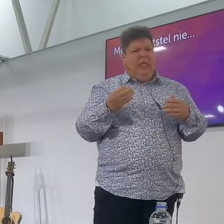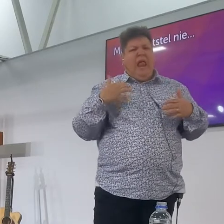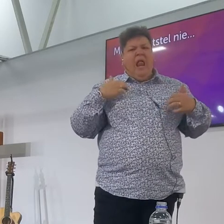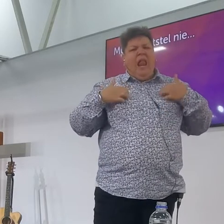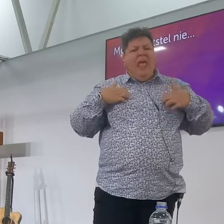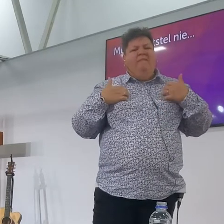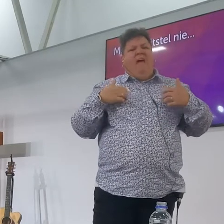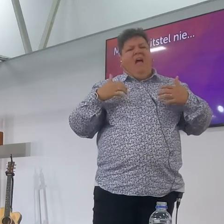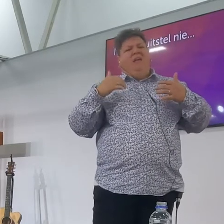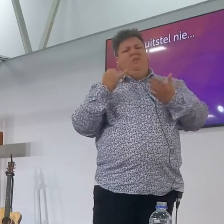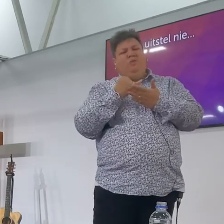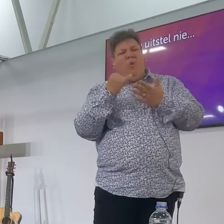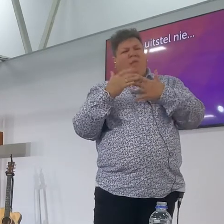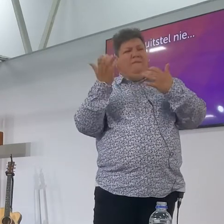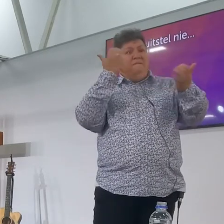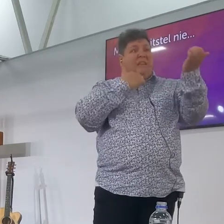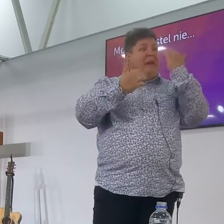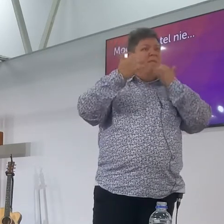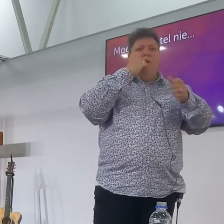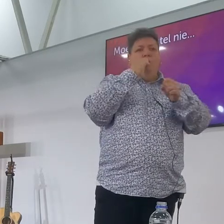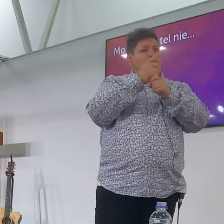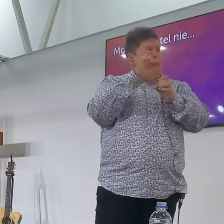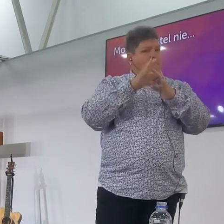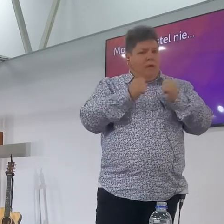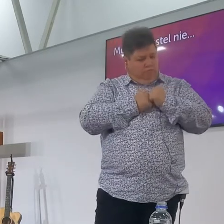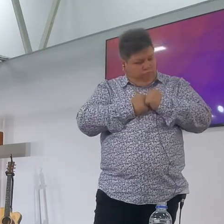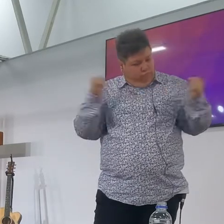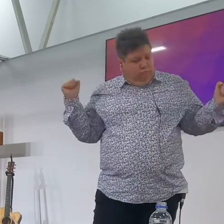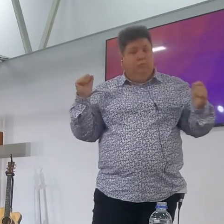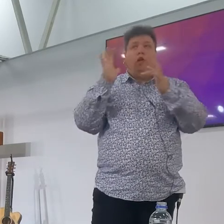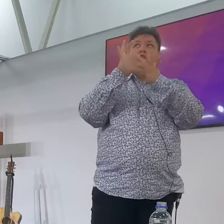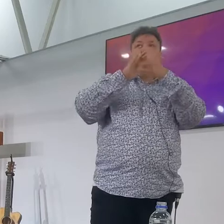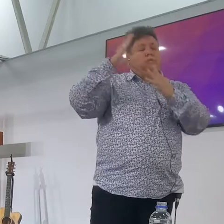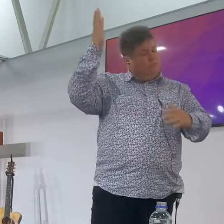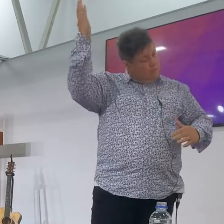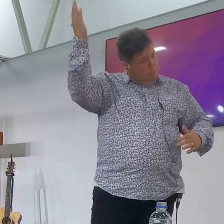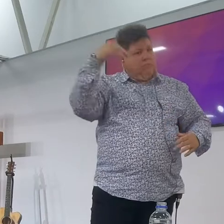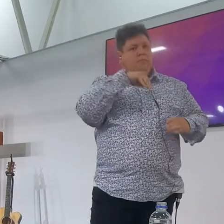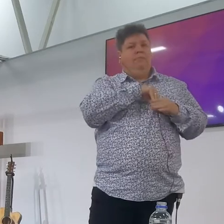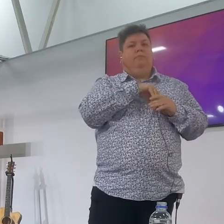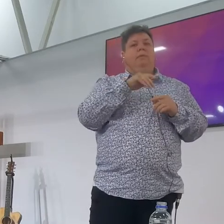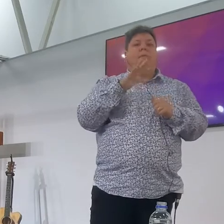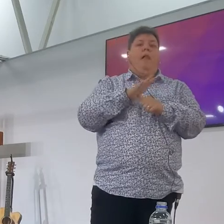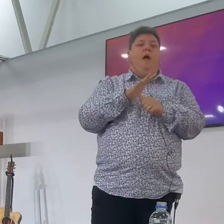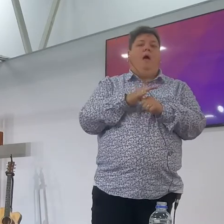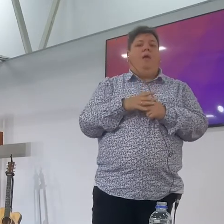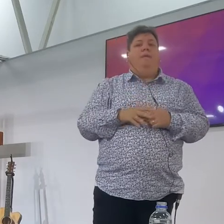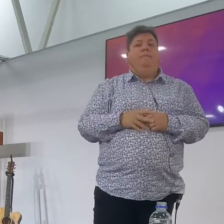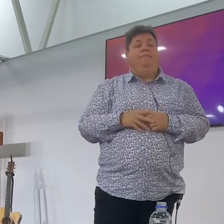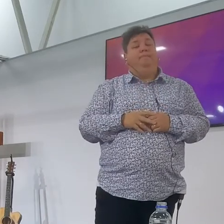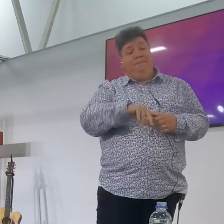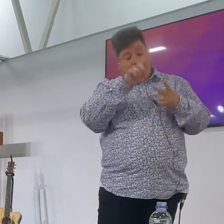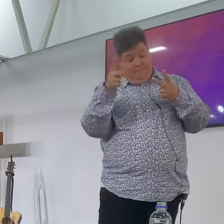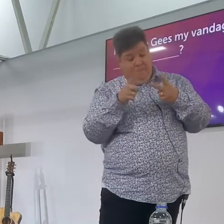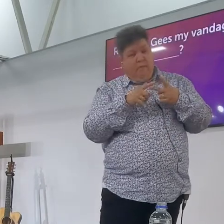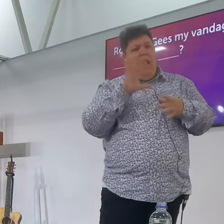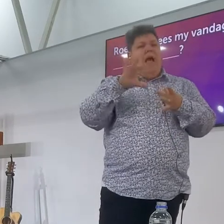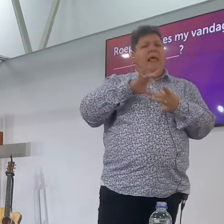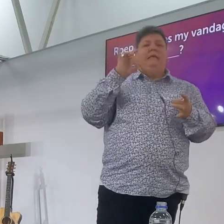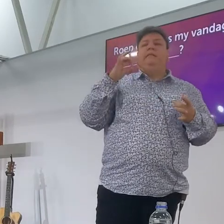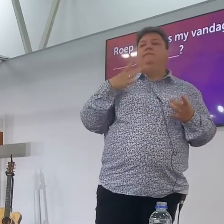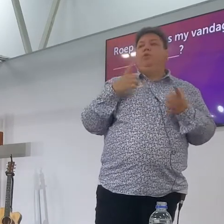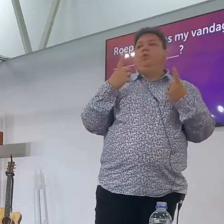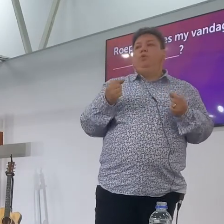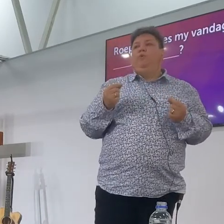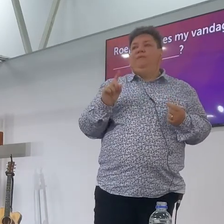ou lewe en jou sonde, dan moet jy hier begin. En ek wil jou mooi vra om dit sterk te oorweeg. Alright, nommer 2. Wat wil die Heilige Gees in my lewe doen? Die